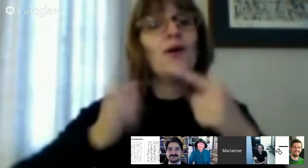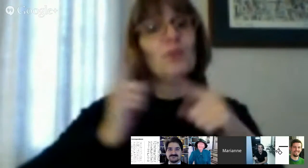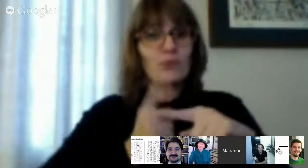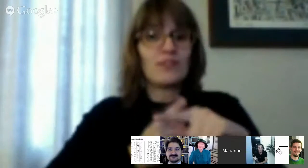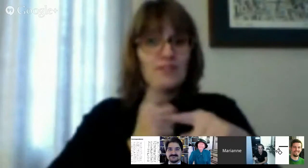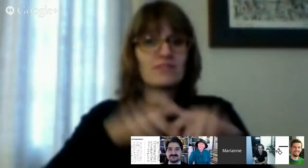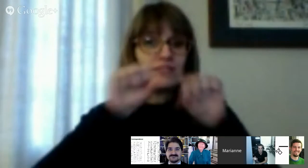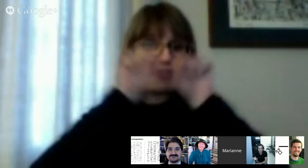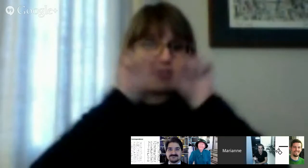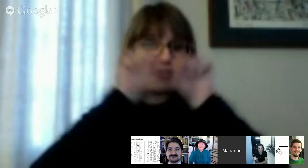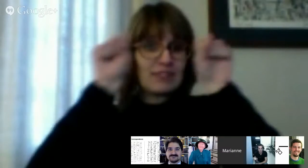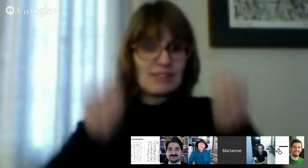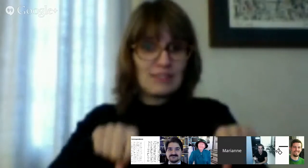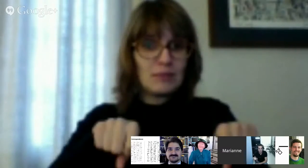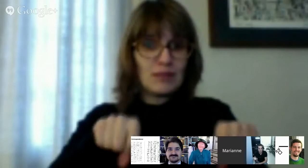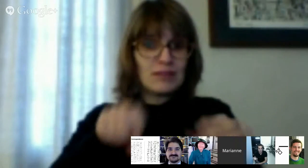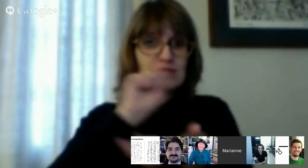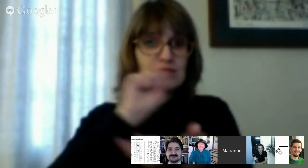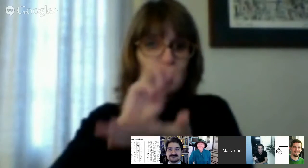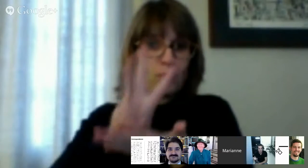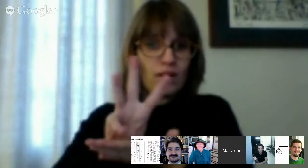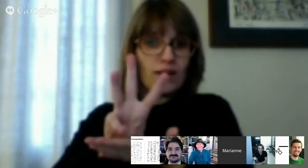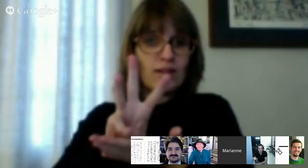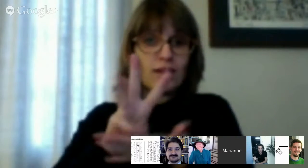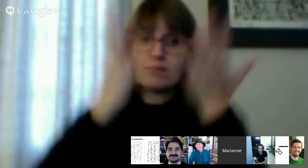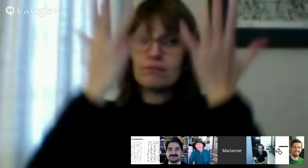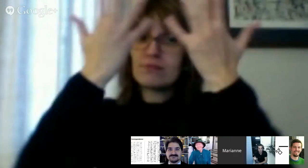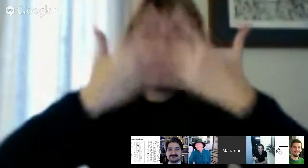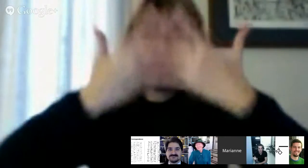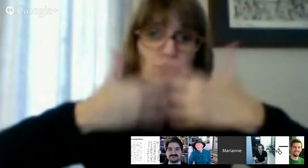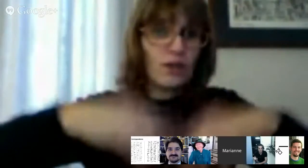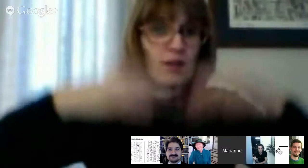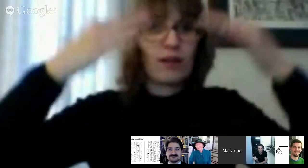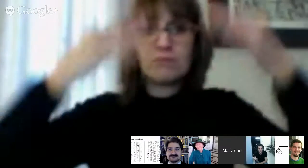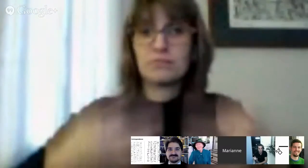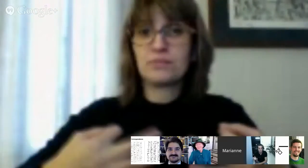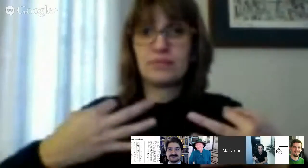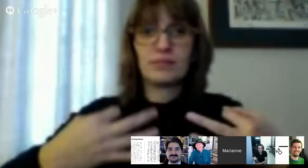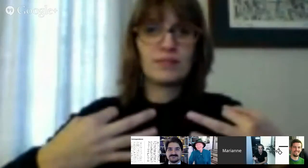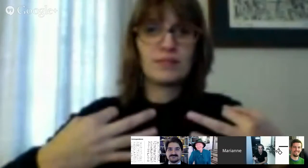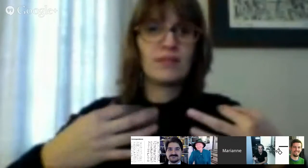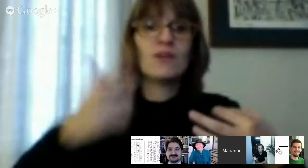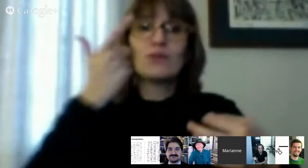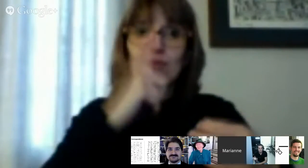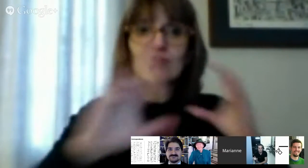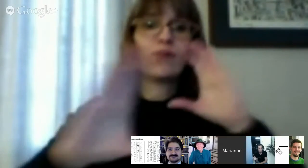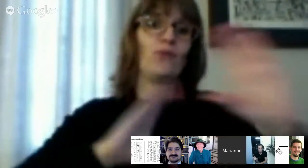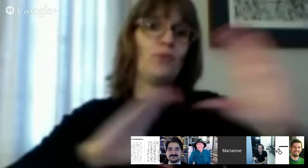leitura dessas cartas e essas correspondências, elas foram...